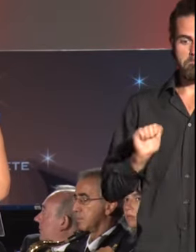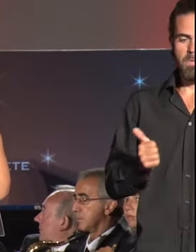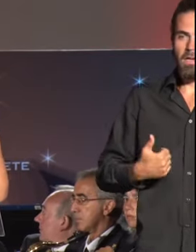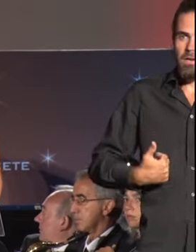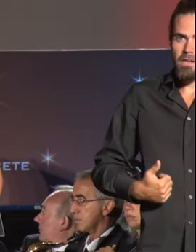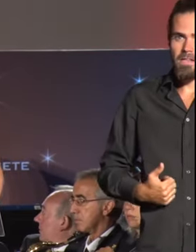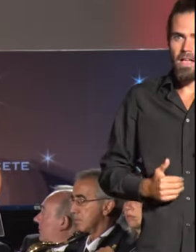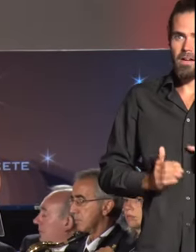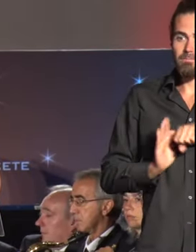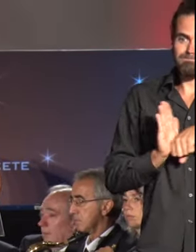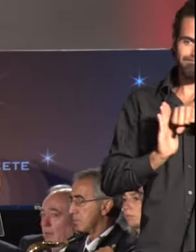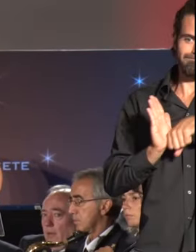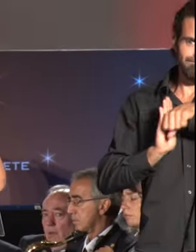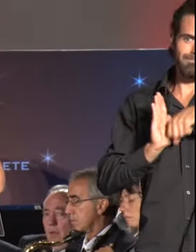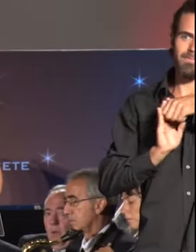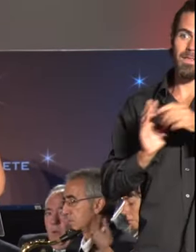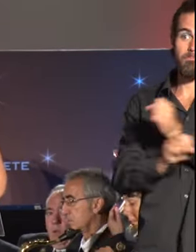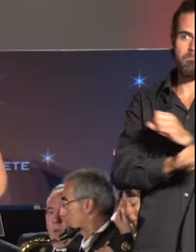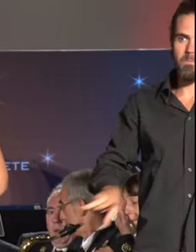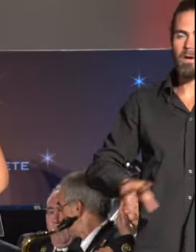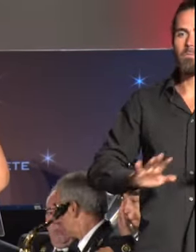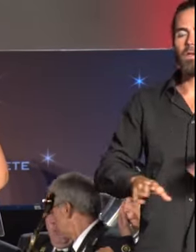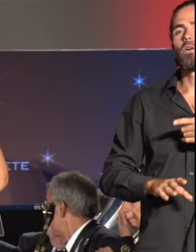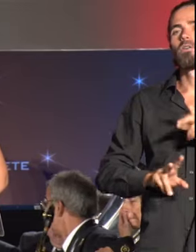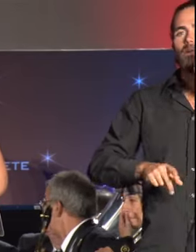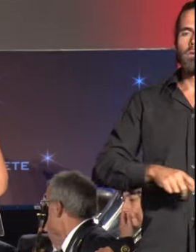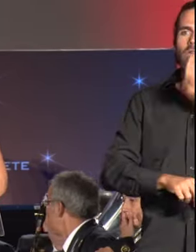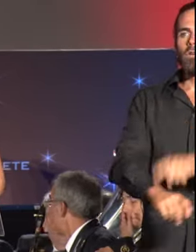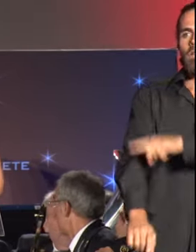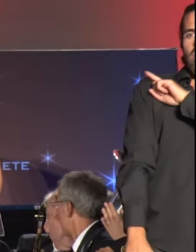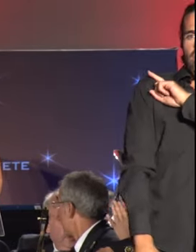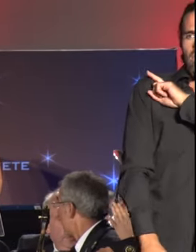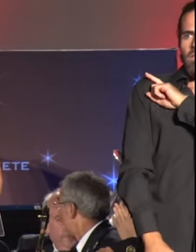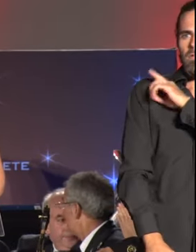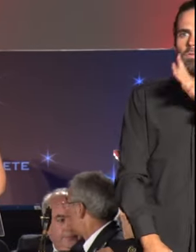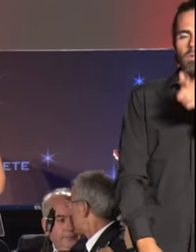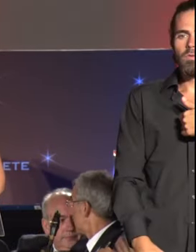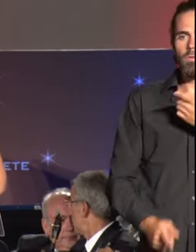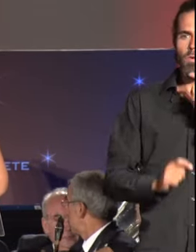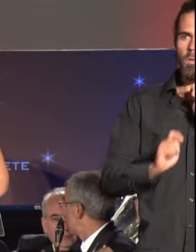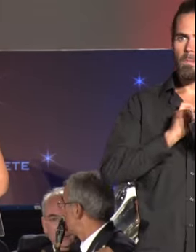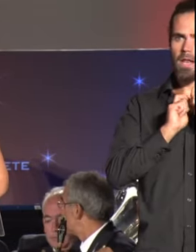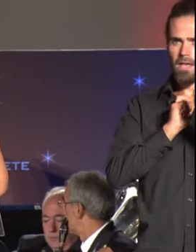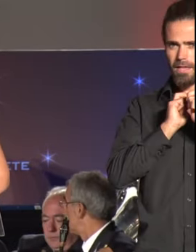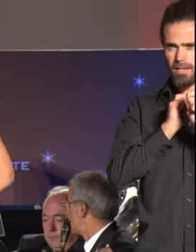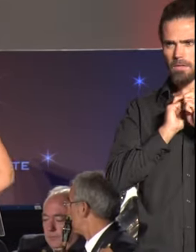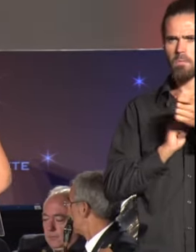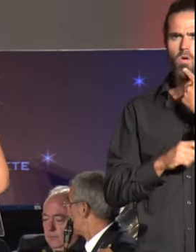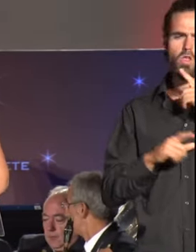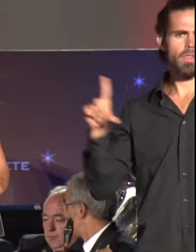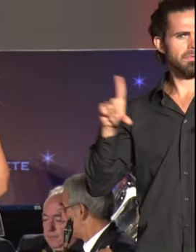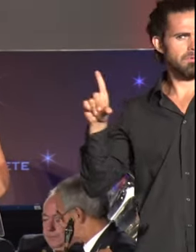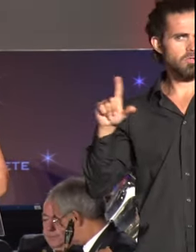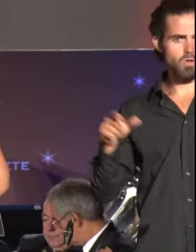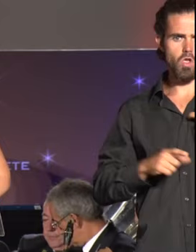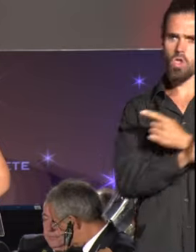hecho el inicio, que es lo peor. Bueno, dirán que exagero, ¿no?, que una persona dedicada al mundo del periodismo y con experiencia en televisión no se puede